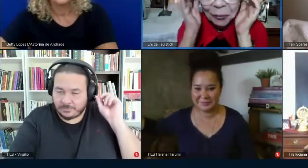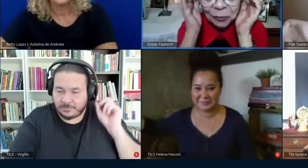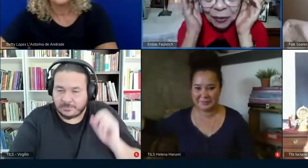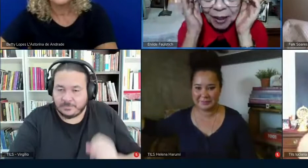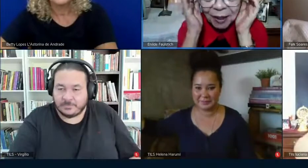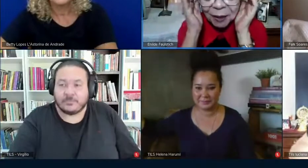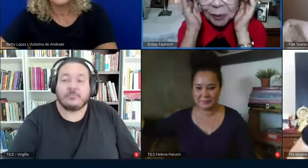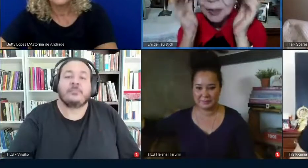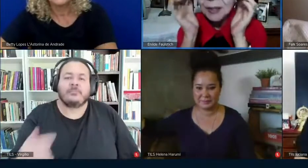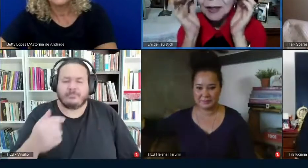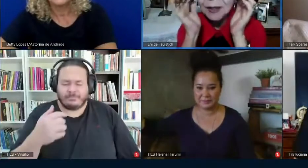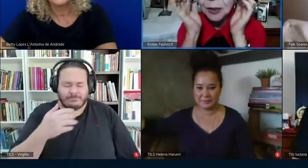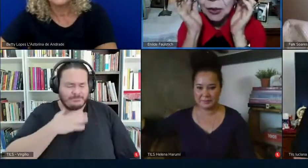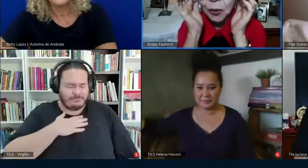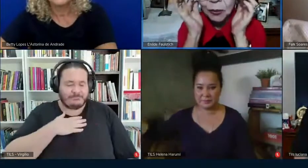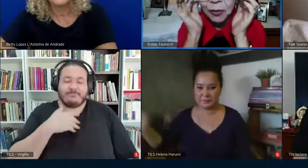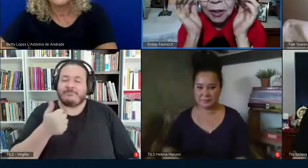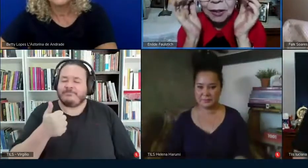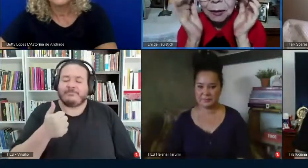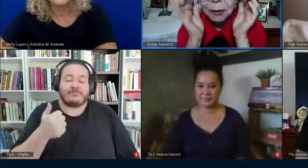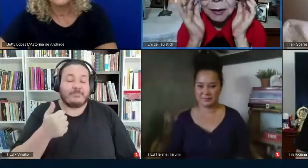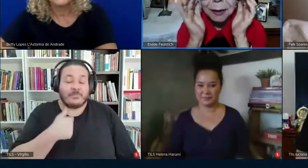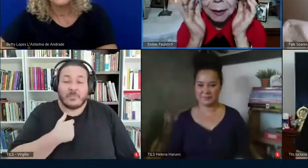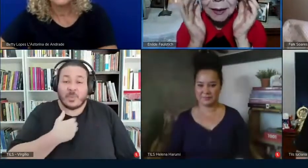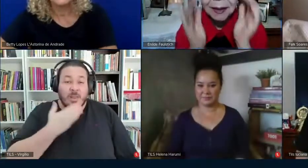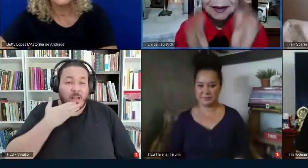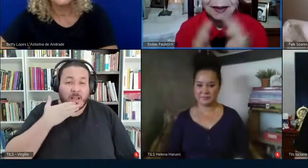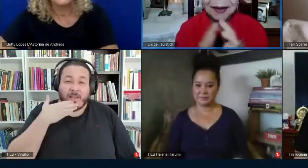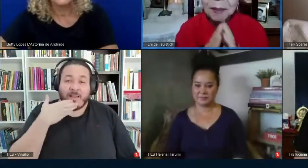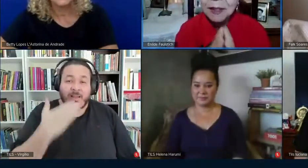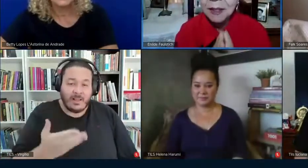Eu defendo esses jovens